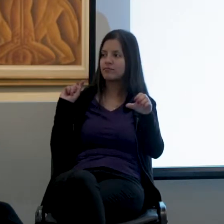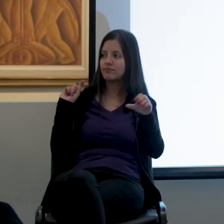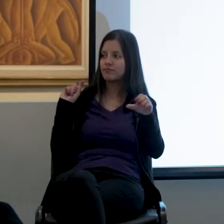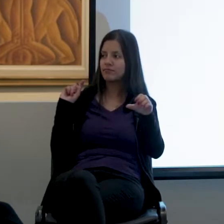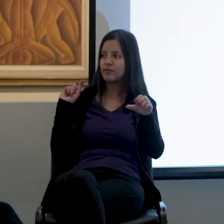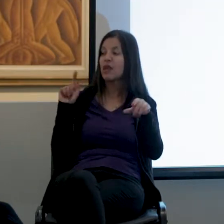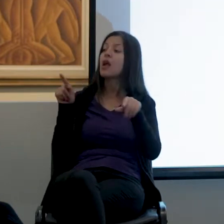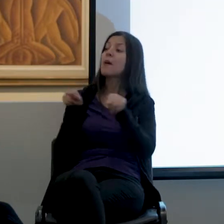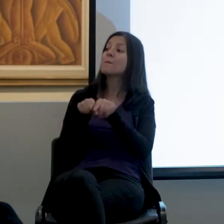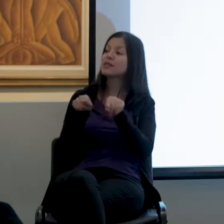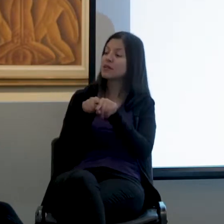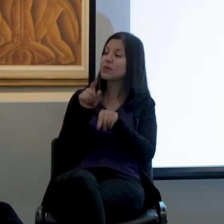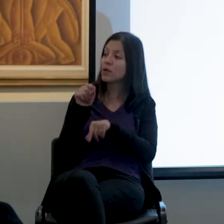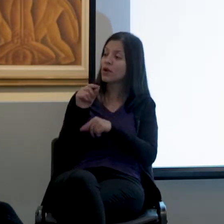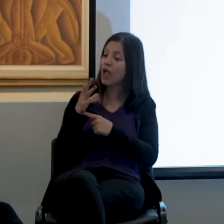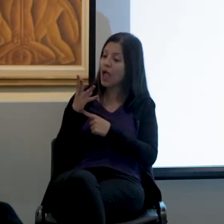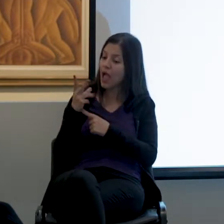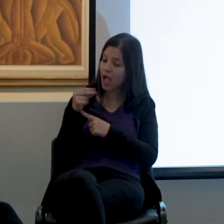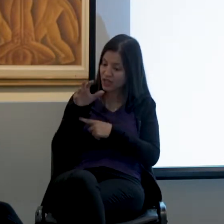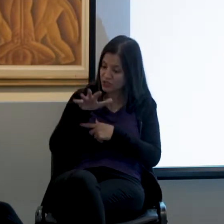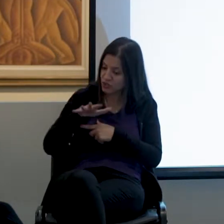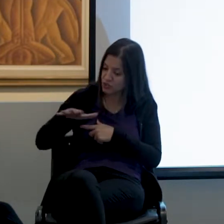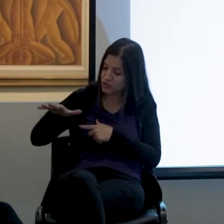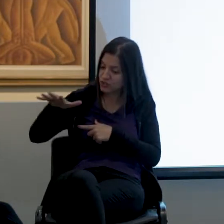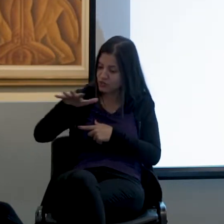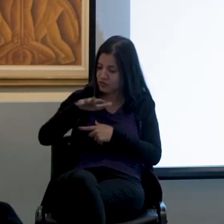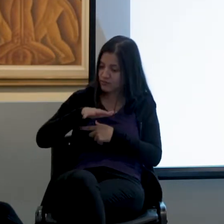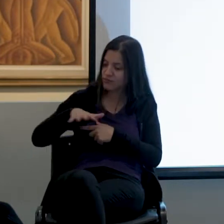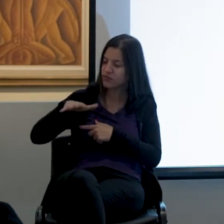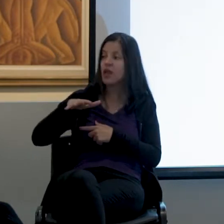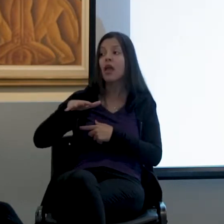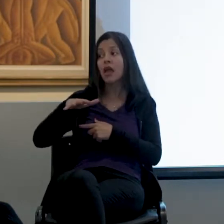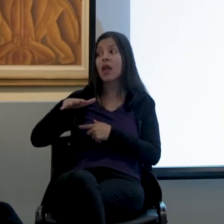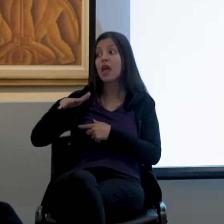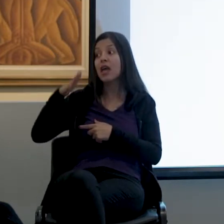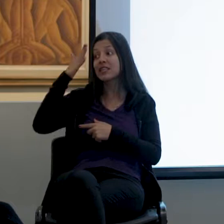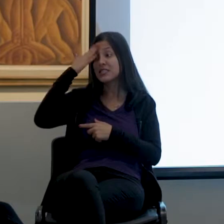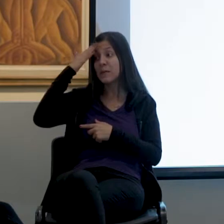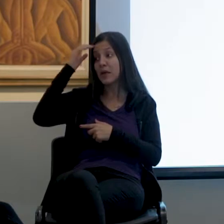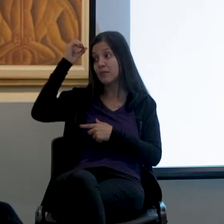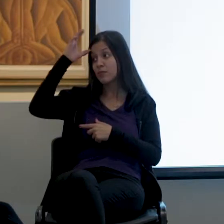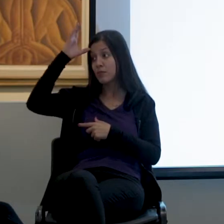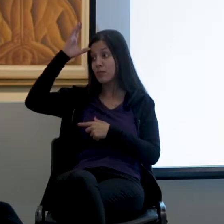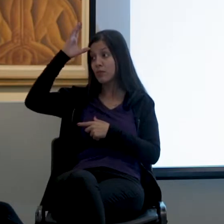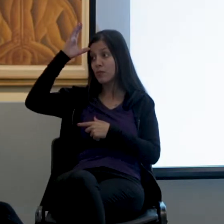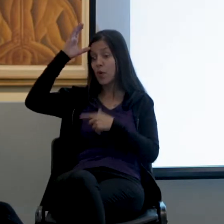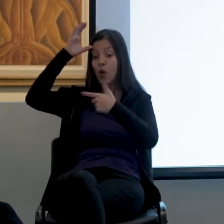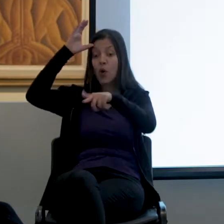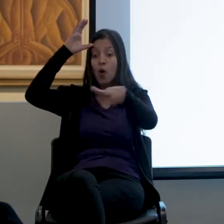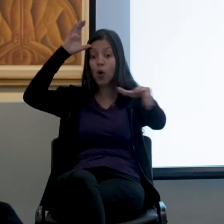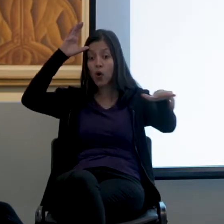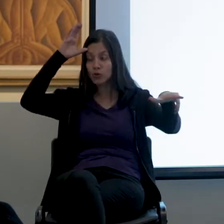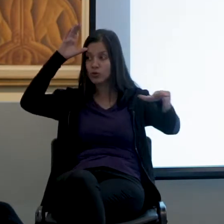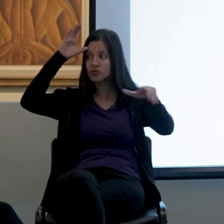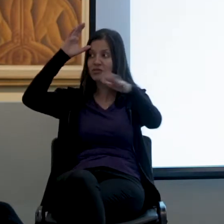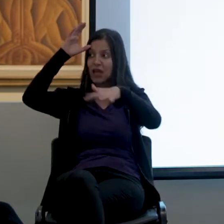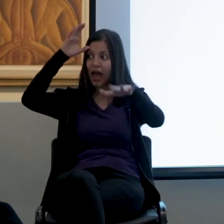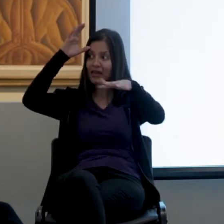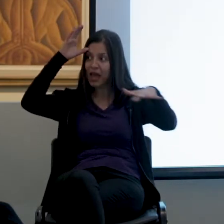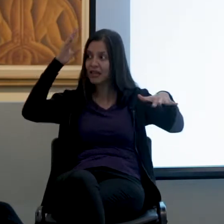da própria arte como um campo, como eu já disse, de saber mais ou menos livre dos outros e que